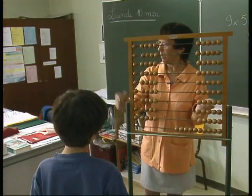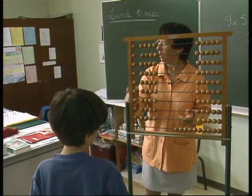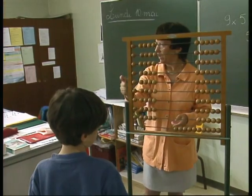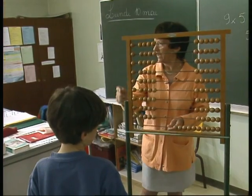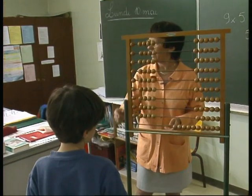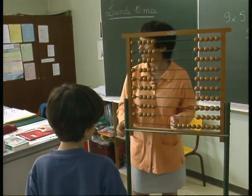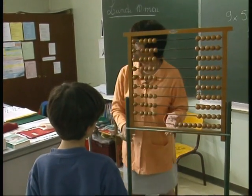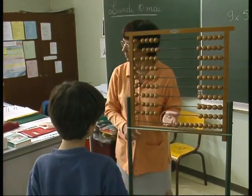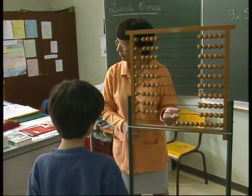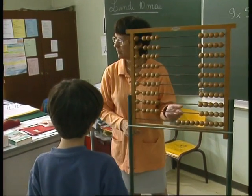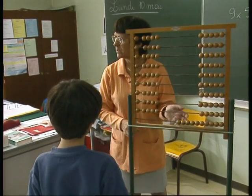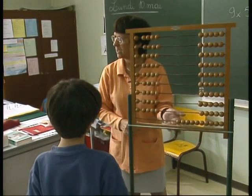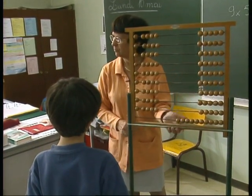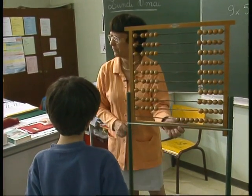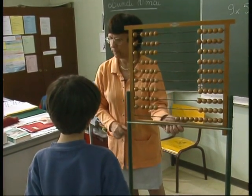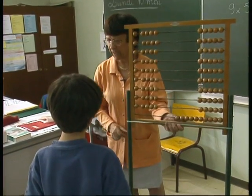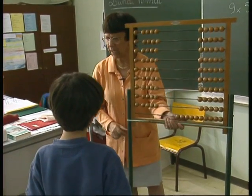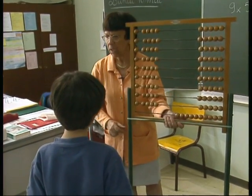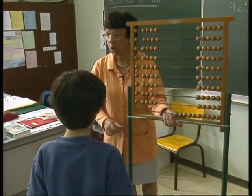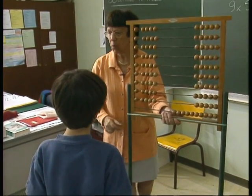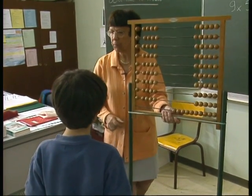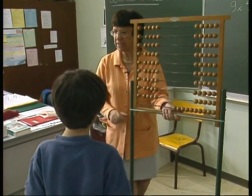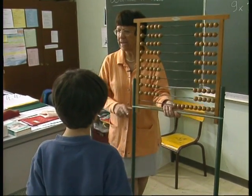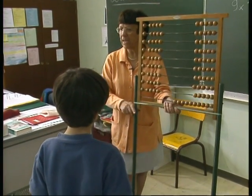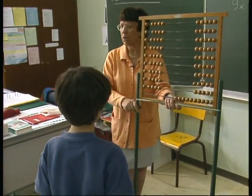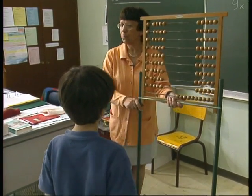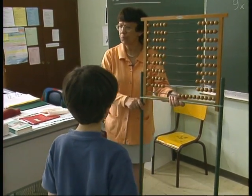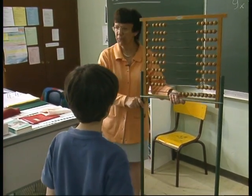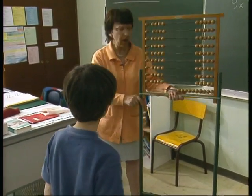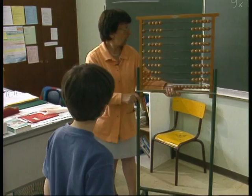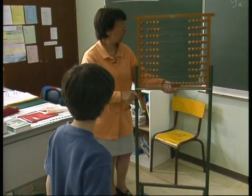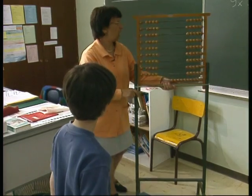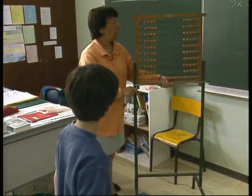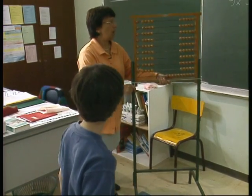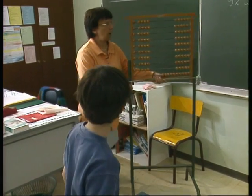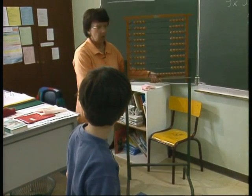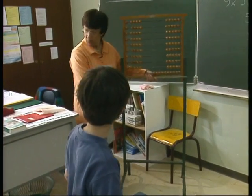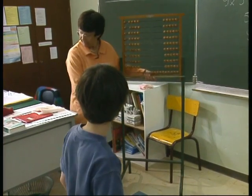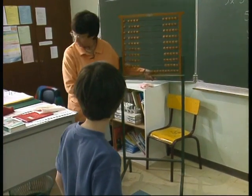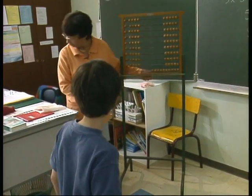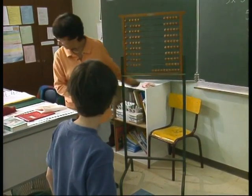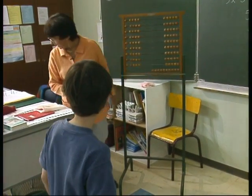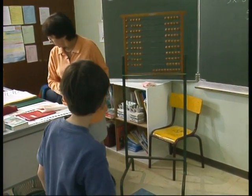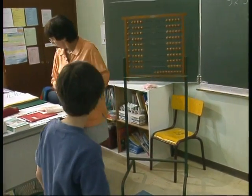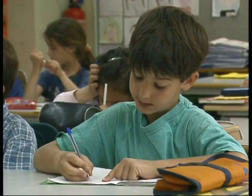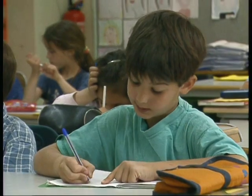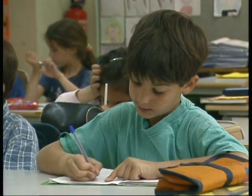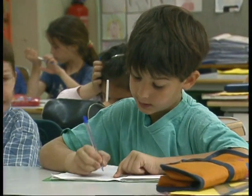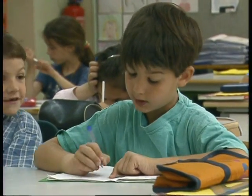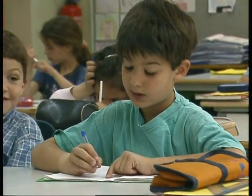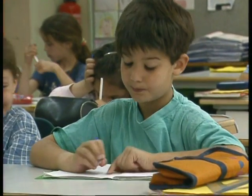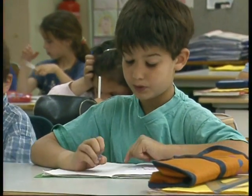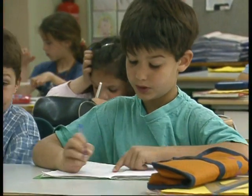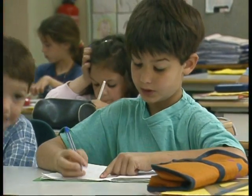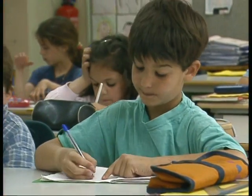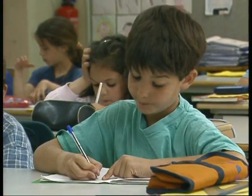Plus 9. Il a raison, c'est tout à fait bien. Vous allez pouvoir me calculer une autre...